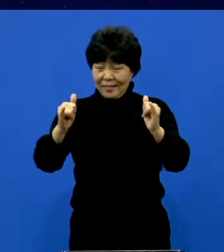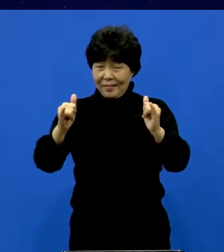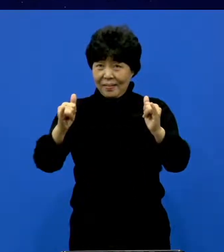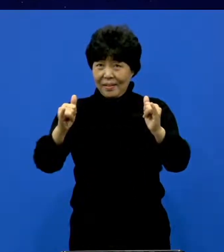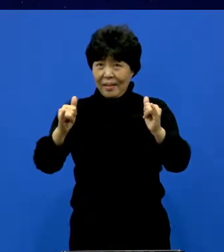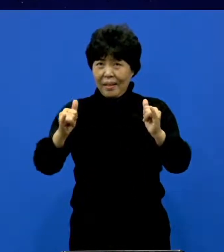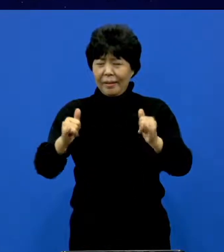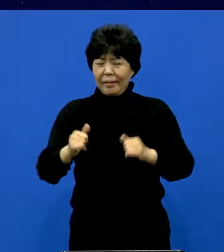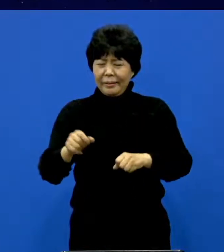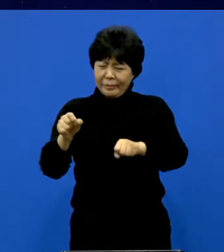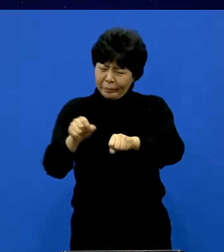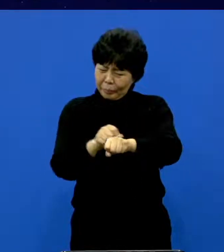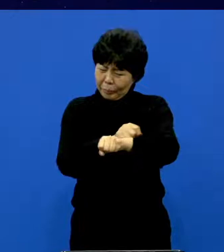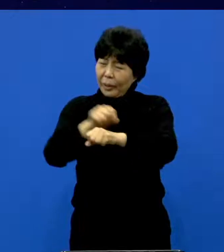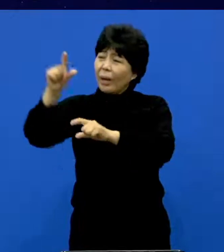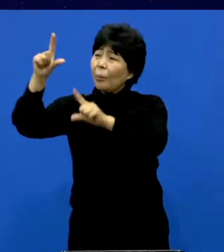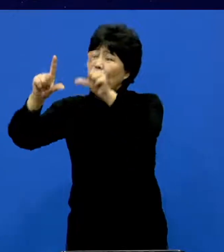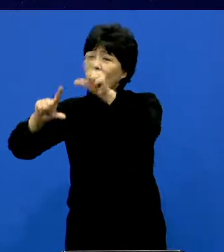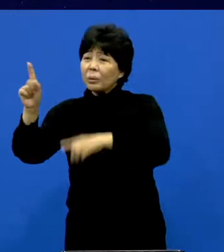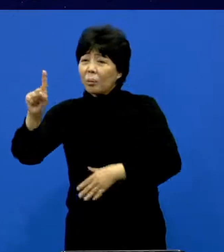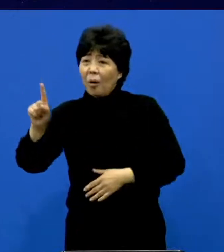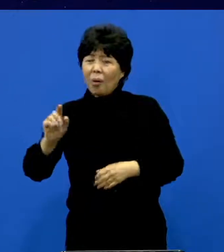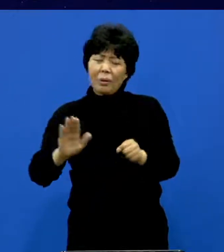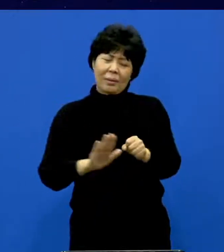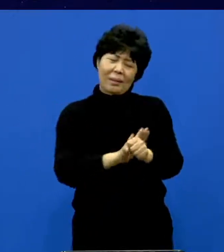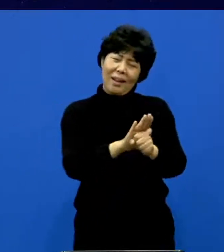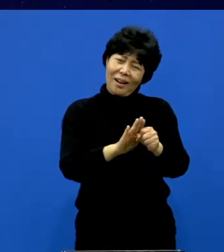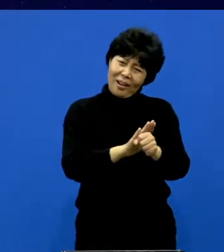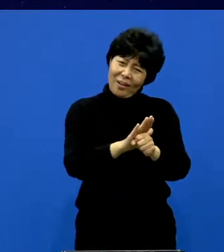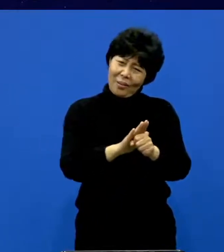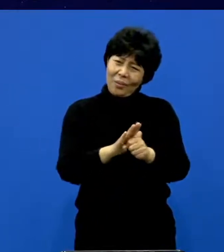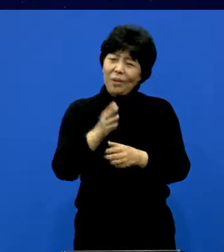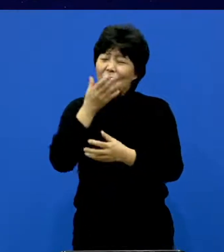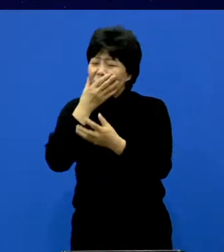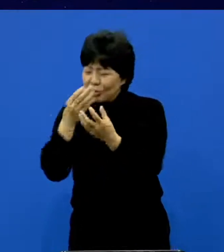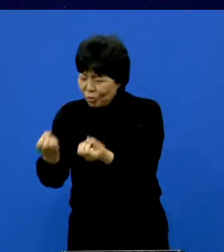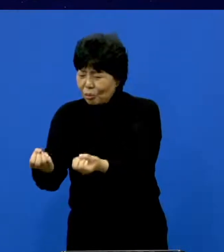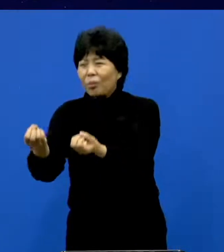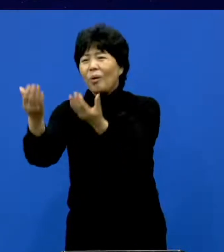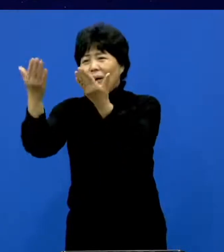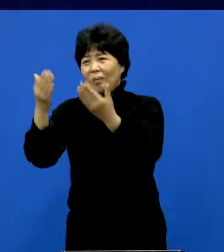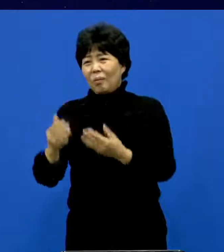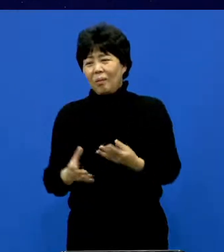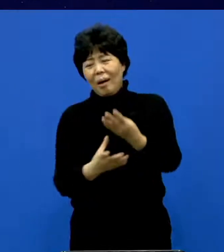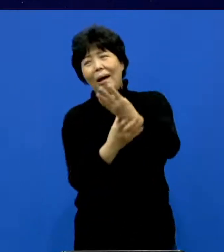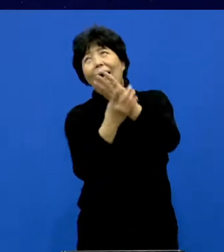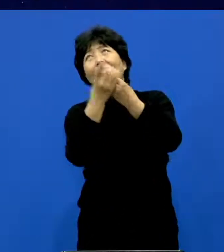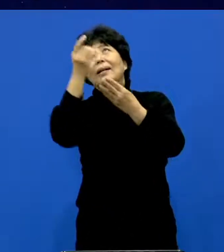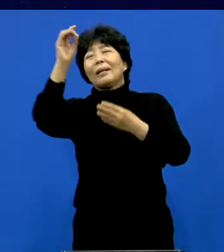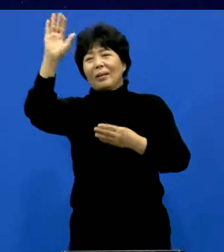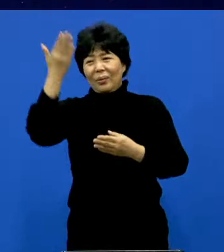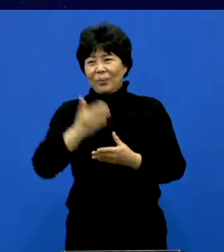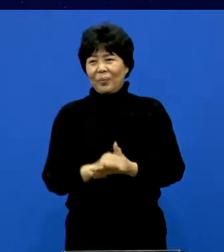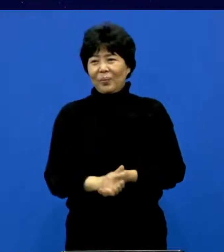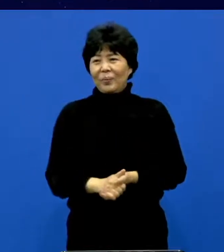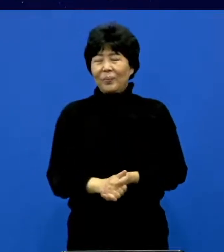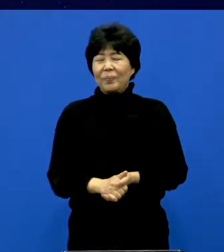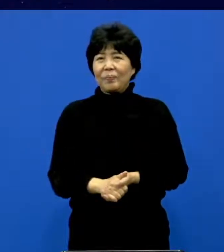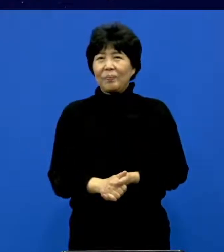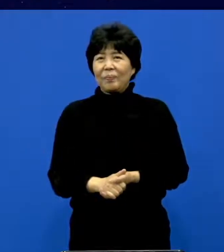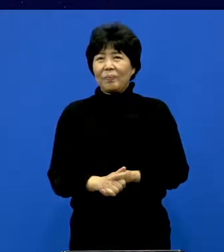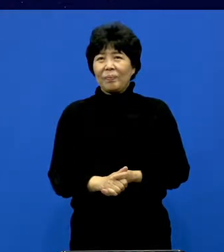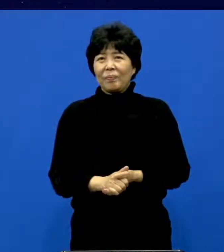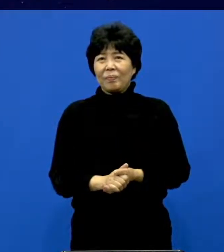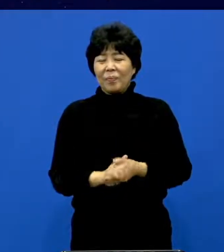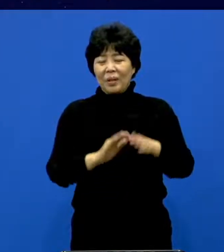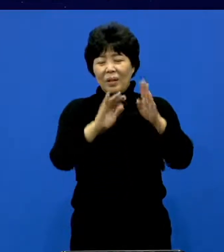세상을 축복해야 돼요. 먼저 우리 안에 깊은 사랑과 긍휼과 하나됨을 이루는 데 힘써야 돼요. 여러분들 가족들이